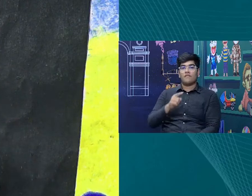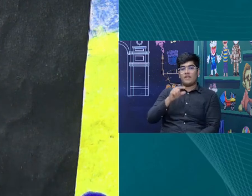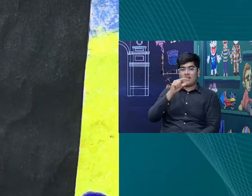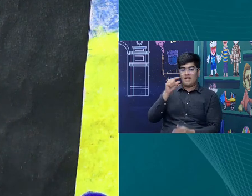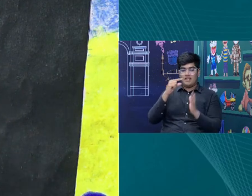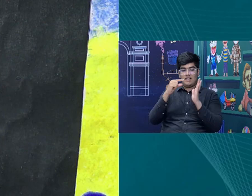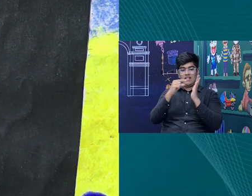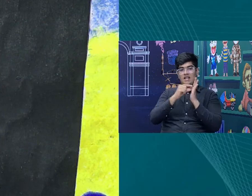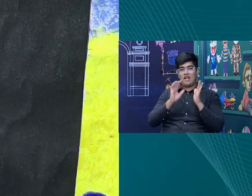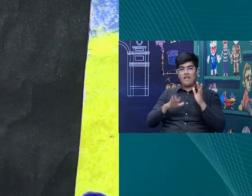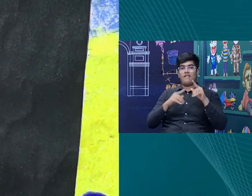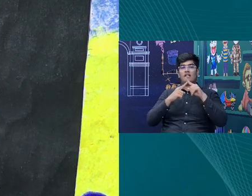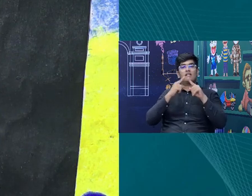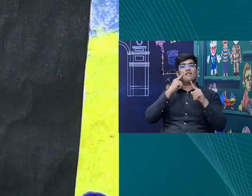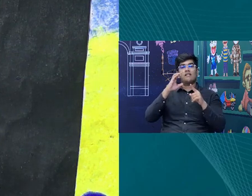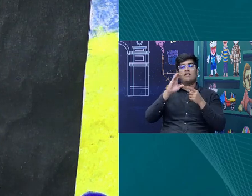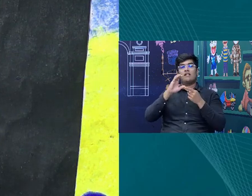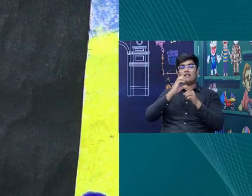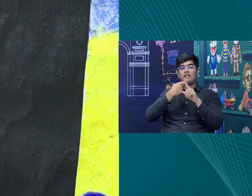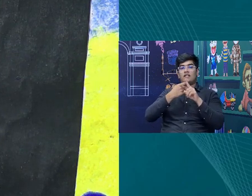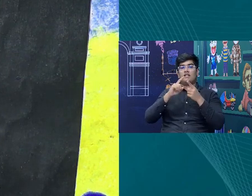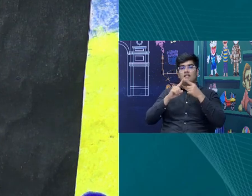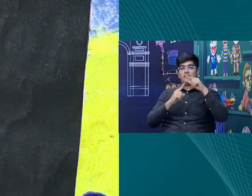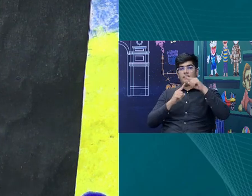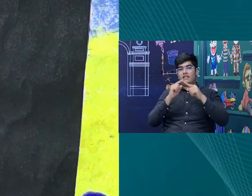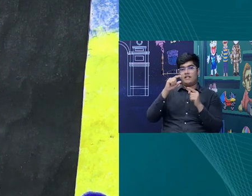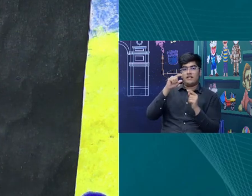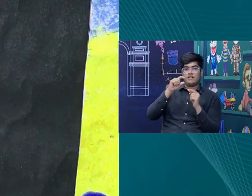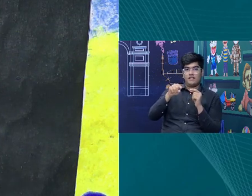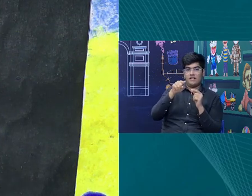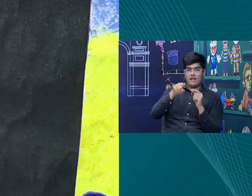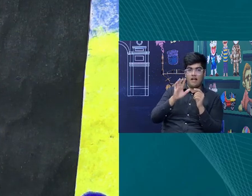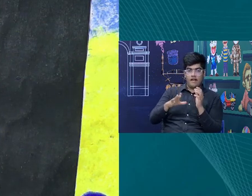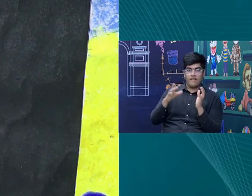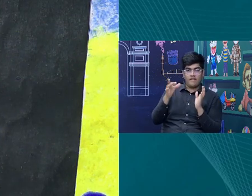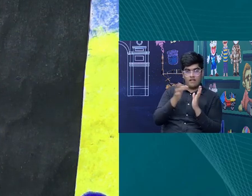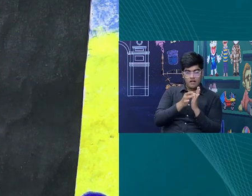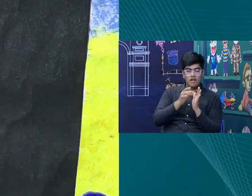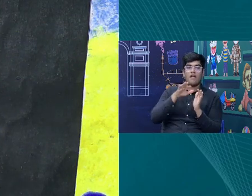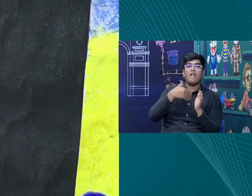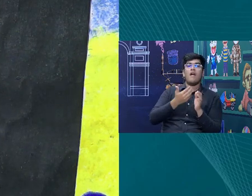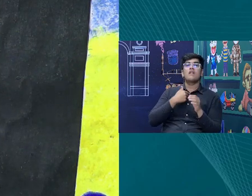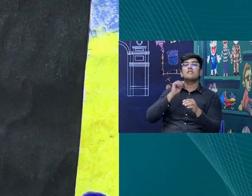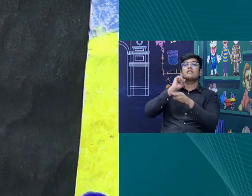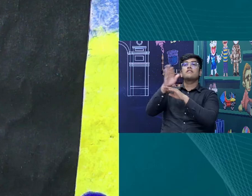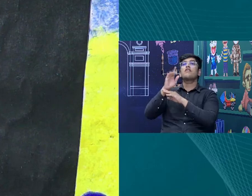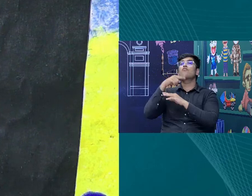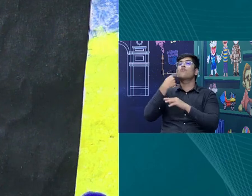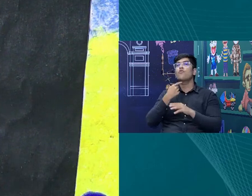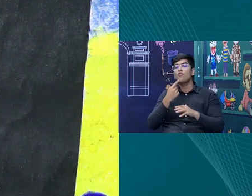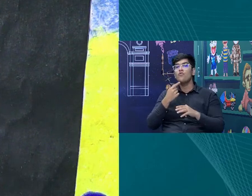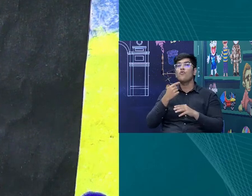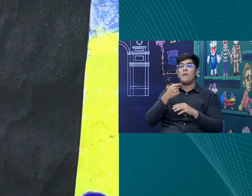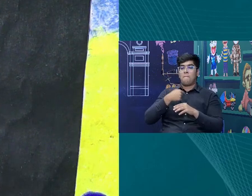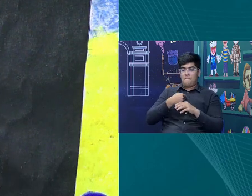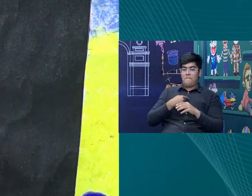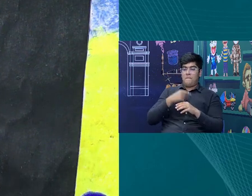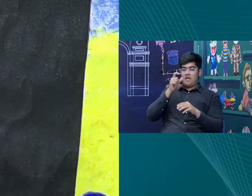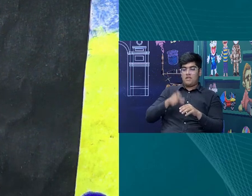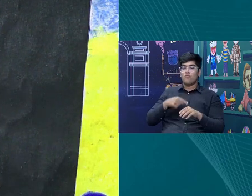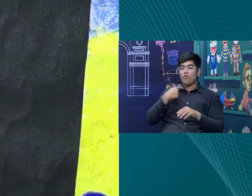और जहां जिसको भेजा गया है उनका नाम और जिनों ने भेजा है उनका नाम और एक संदेश तो ये सब